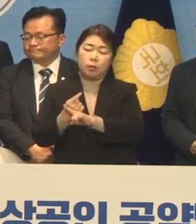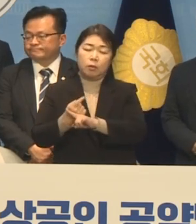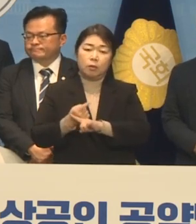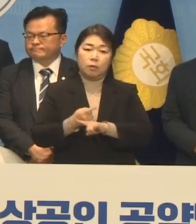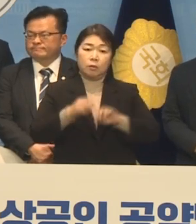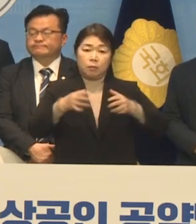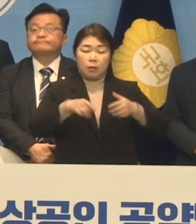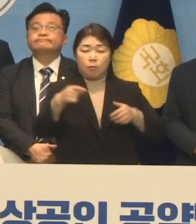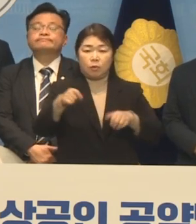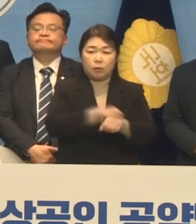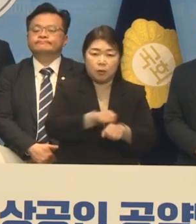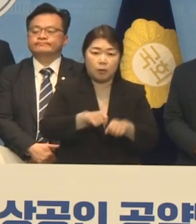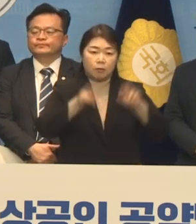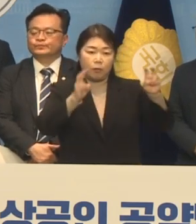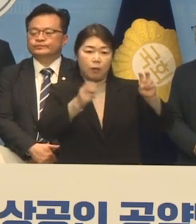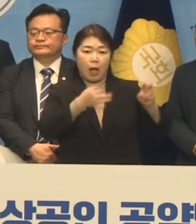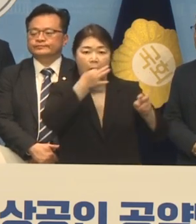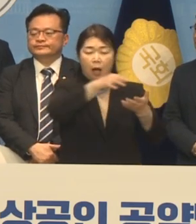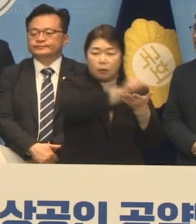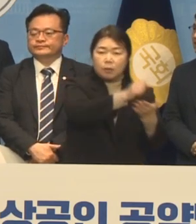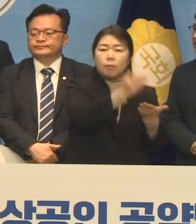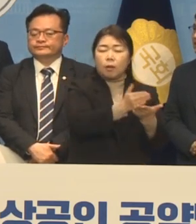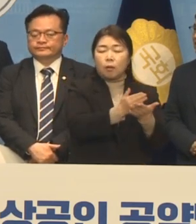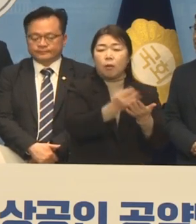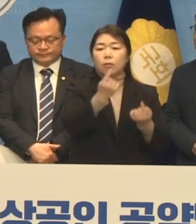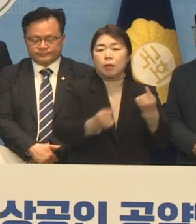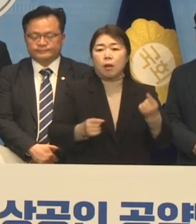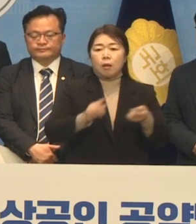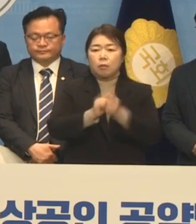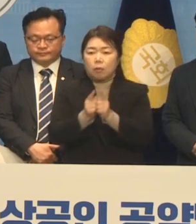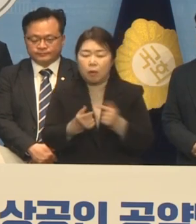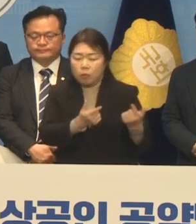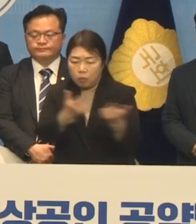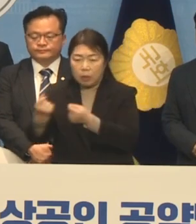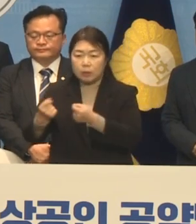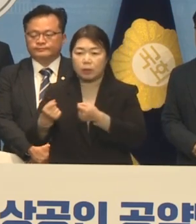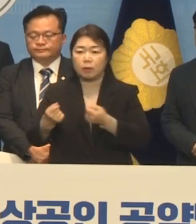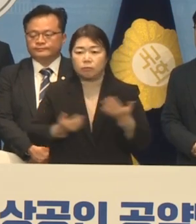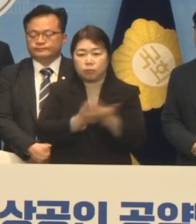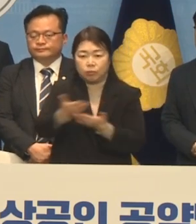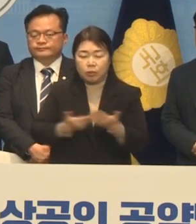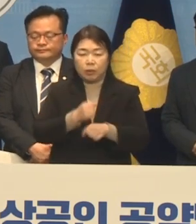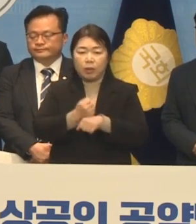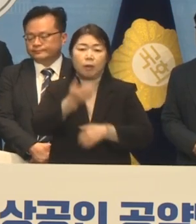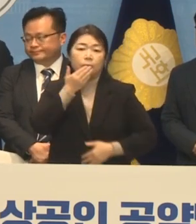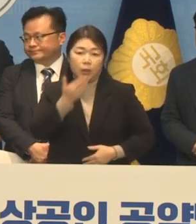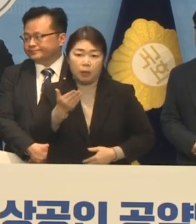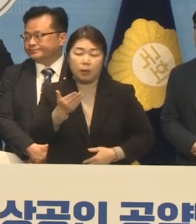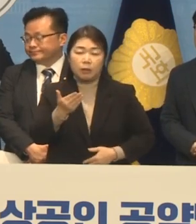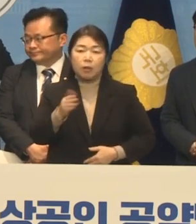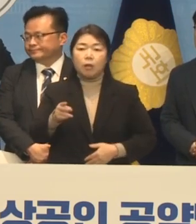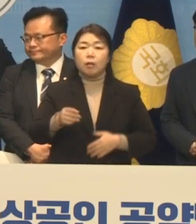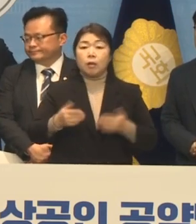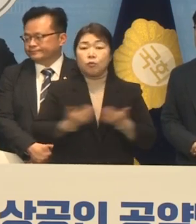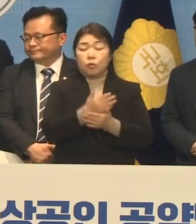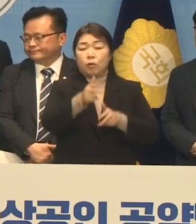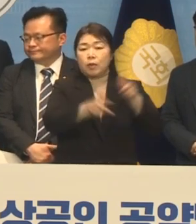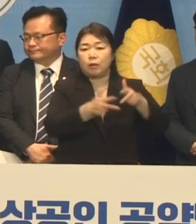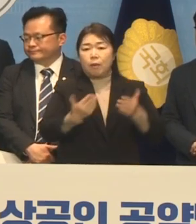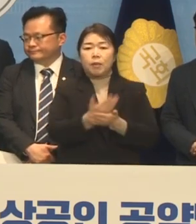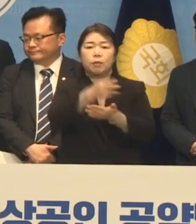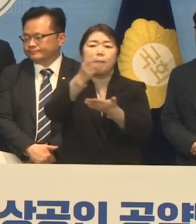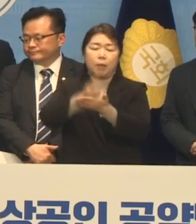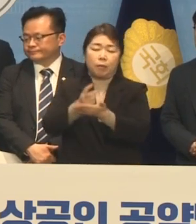고가점화에 있는 시장을 완화하고 해소할 수 있는 유통산업발전법 개정안을 4월 총선 이후에 꼭 민주당